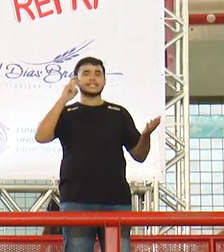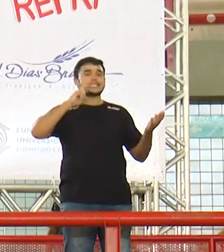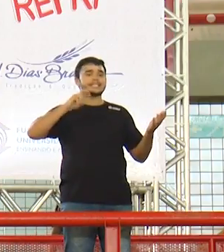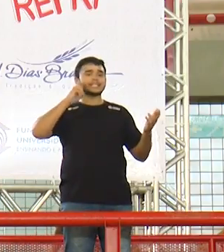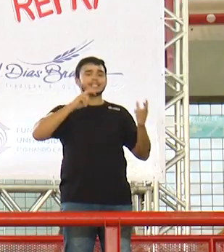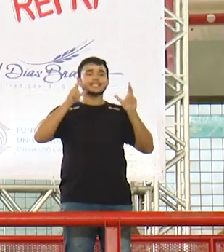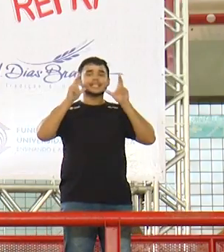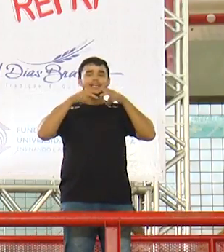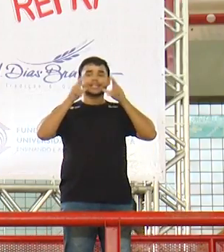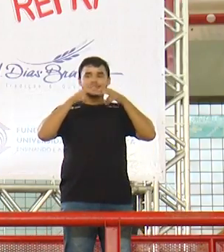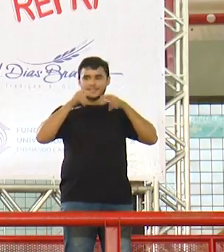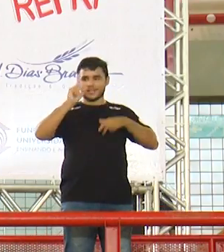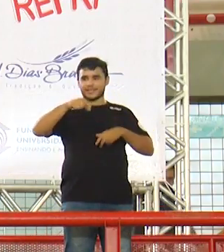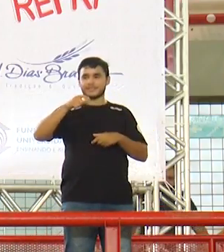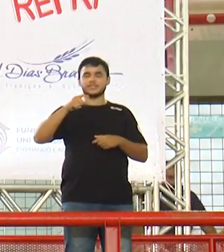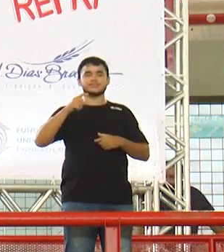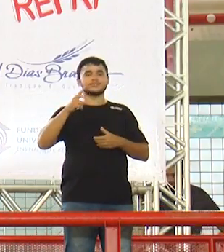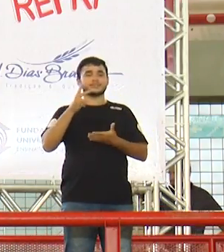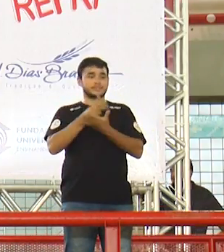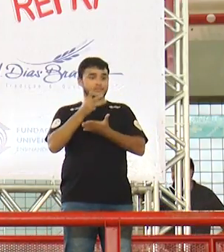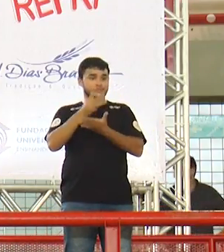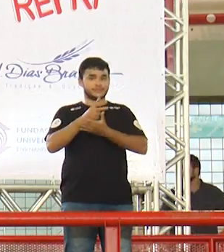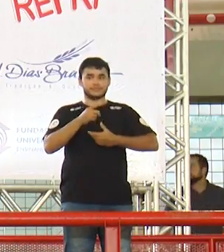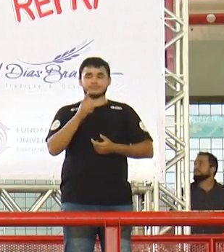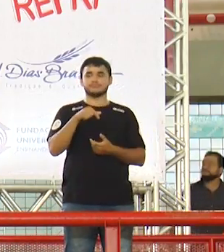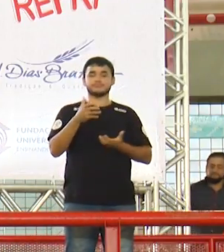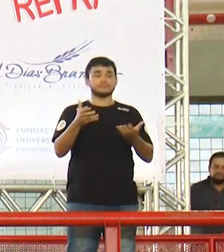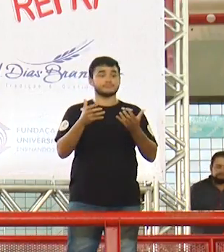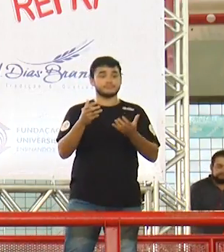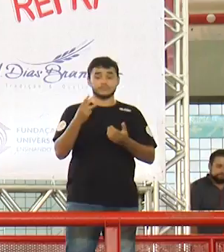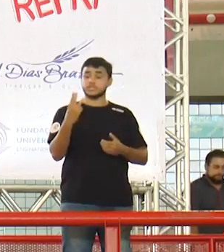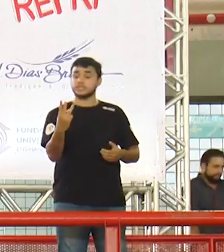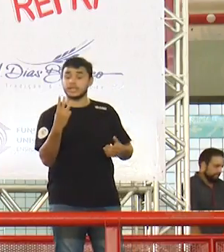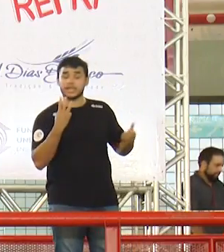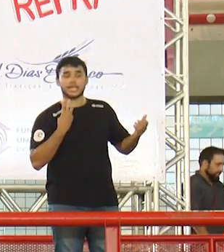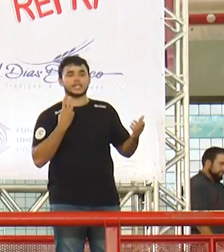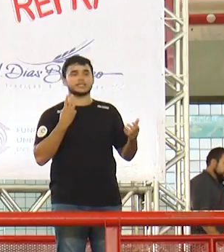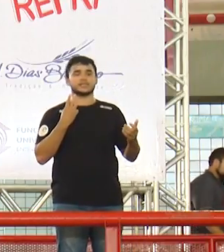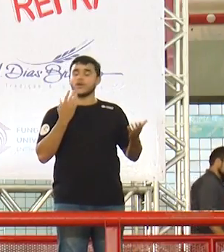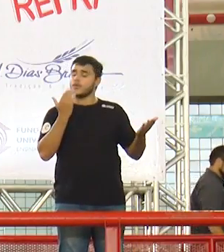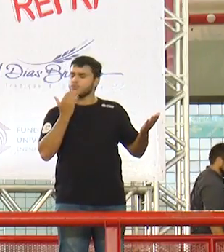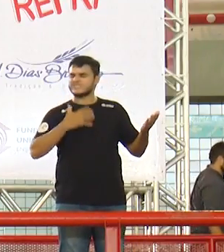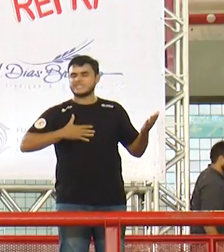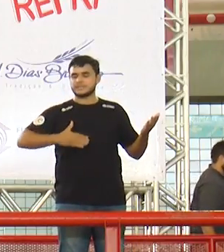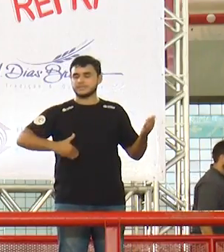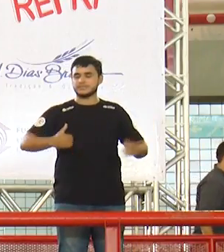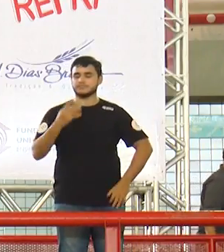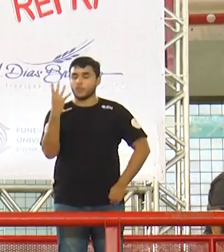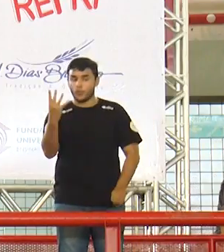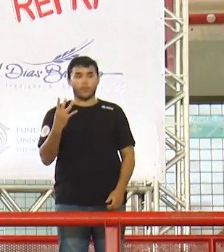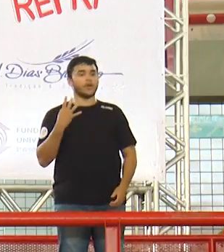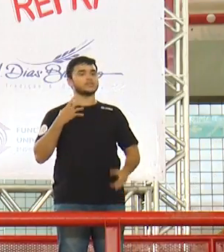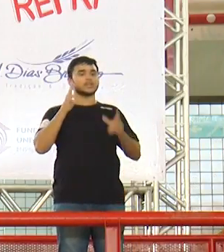quintas-feiras? Você vai lá solicitar, eu quero 3, não, hoje eu estou com fome, quero